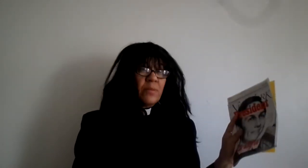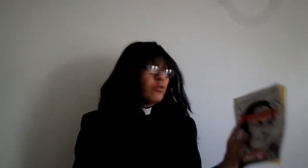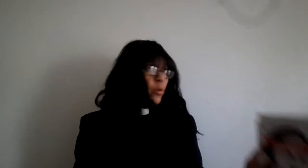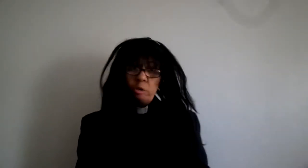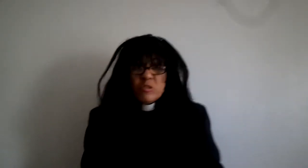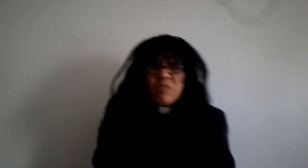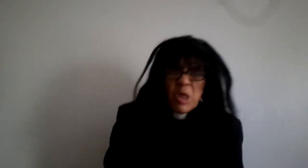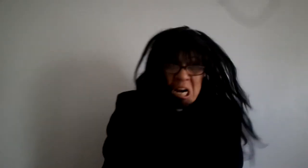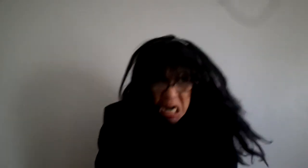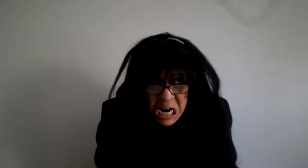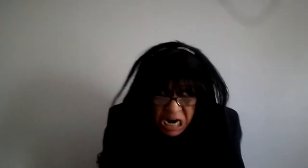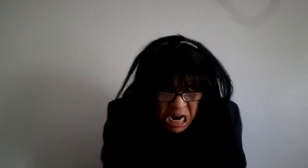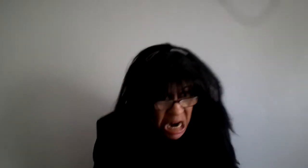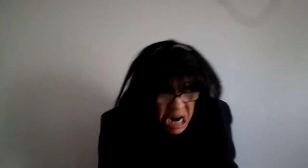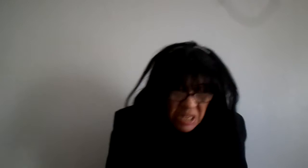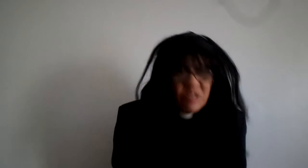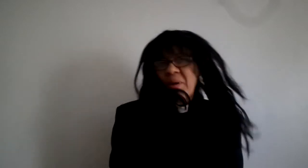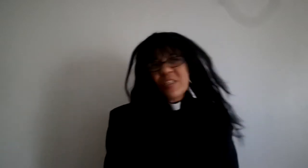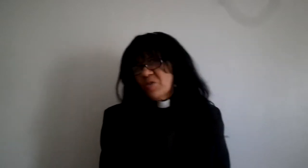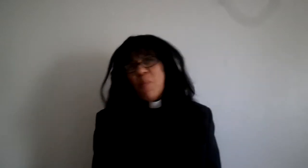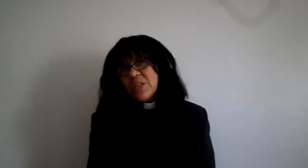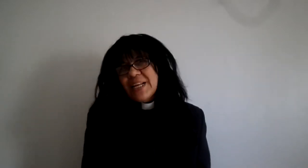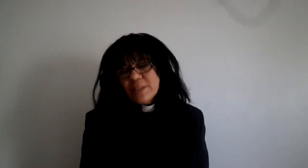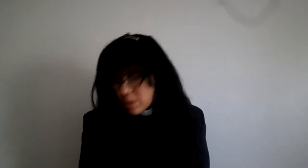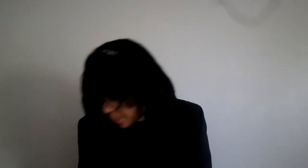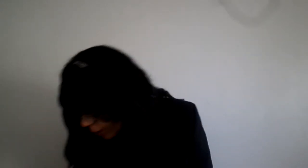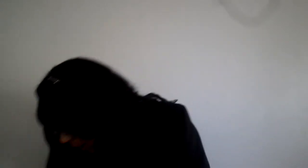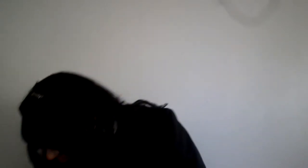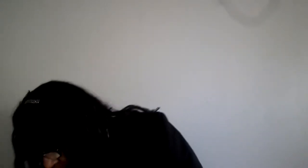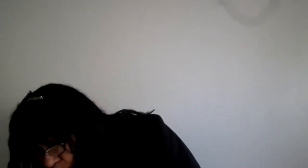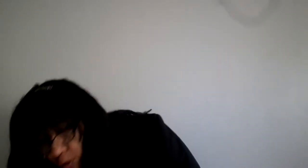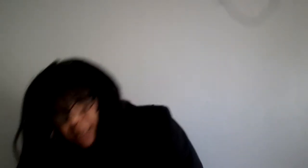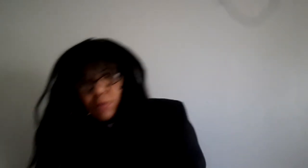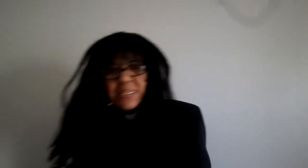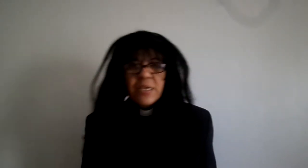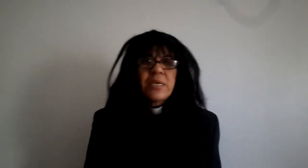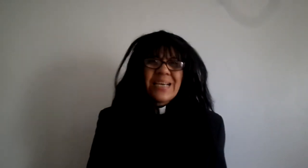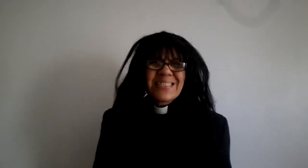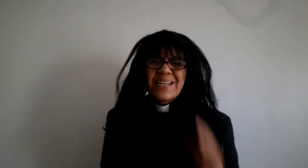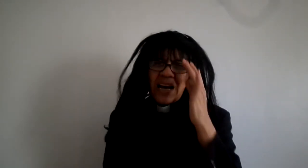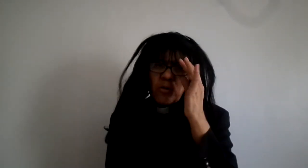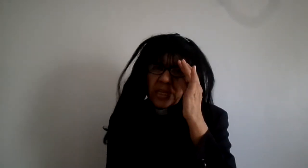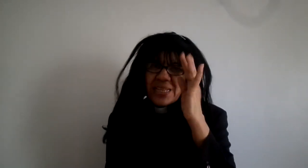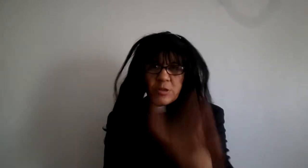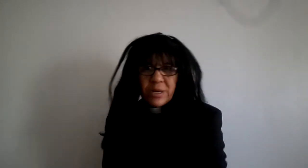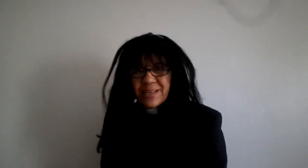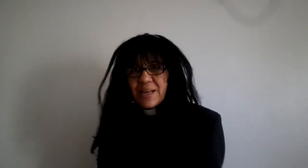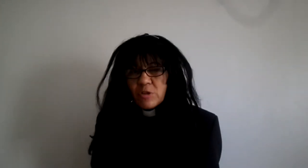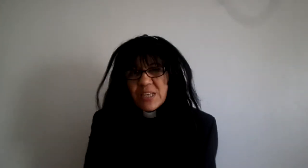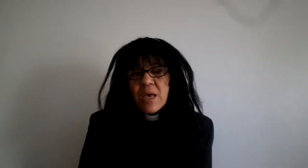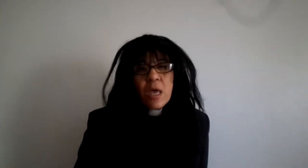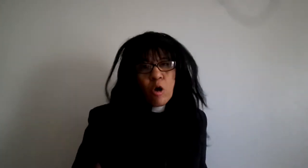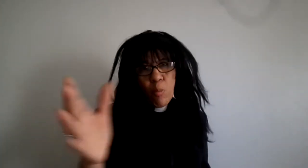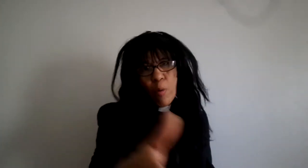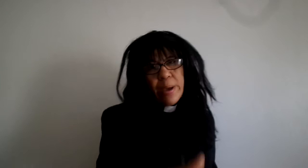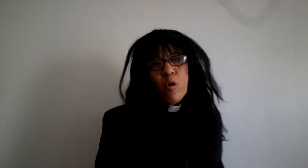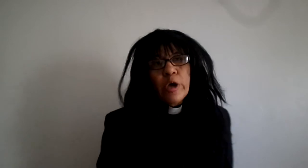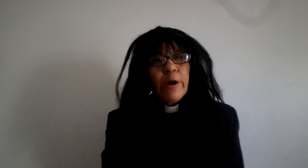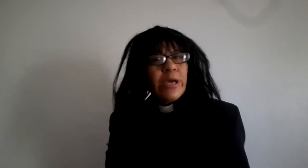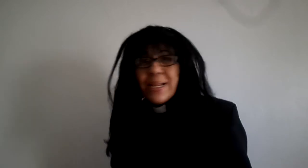del mon porque yo no soy una mona, yo no había hecho una mona, ¿verdad que no? Pero hay muchos que son así y esa es la contestación que te dan. Entonces, como vemos que hoy el